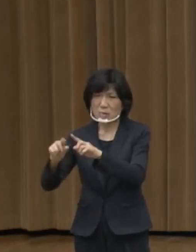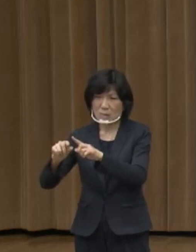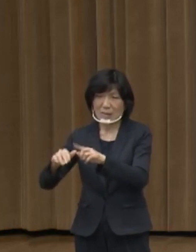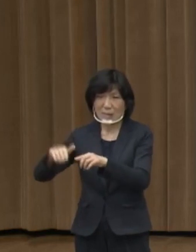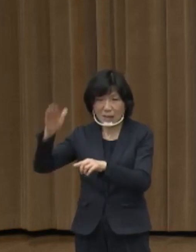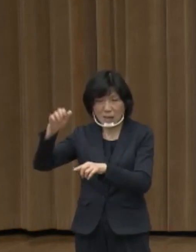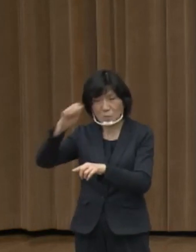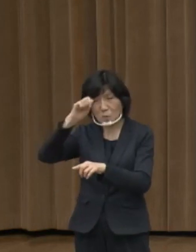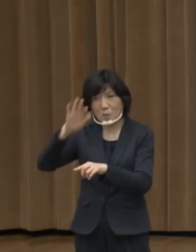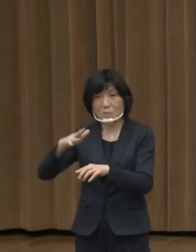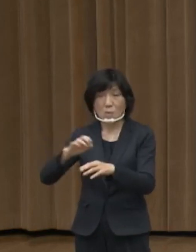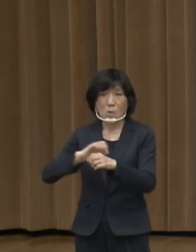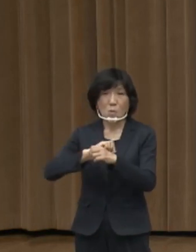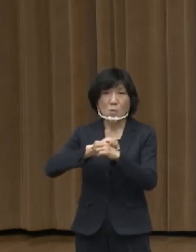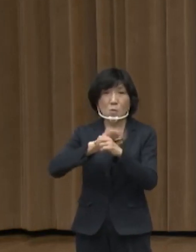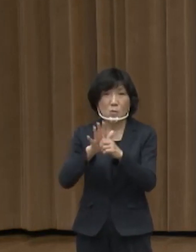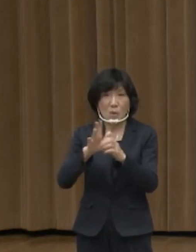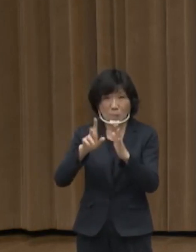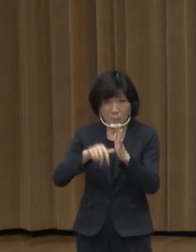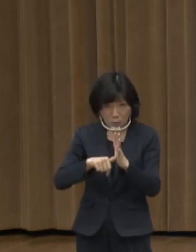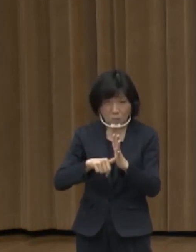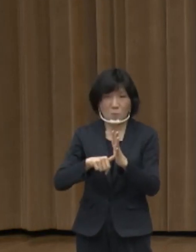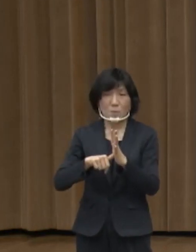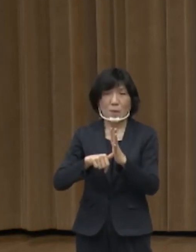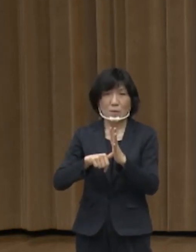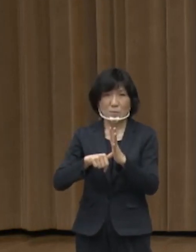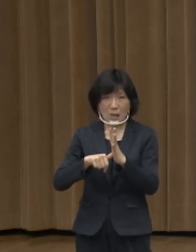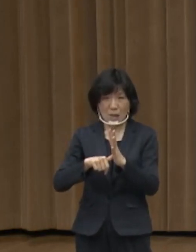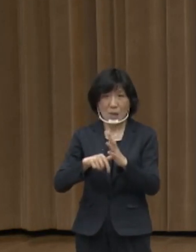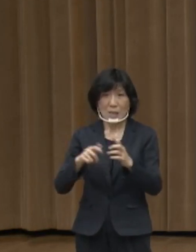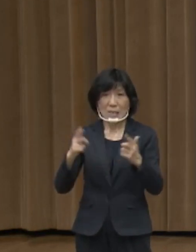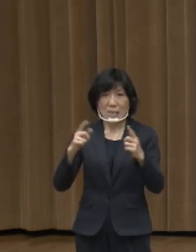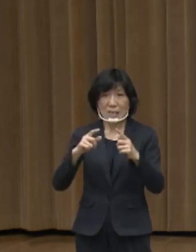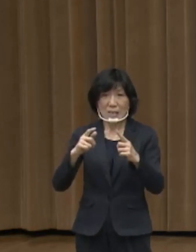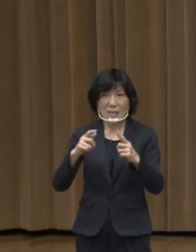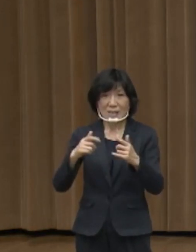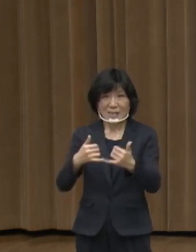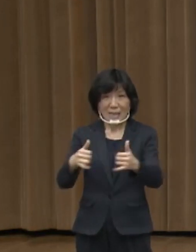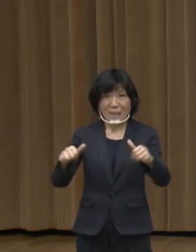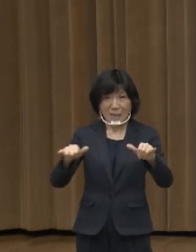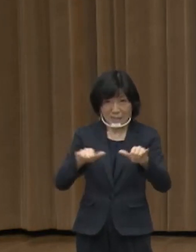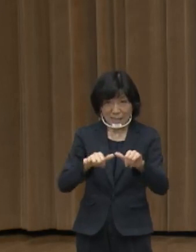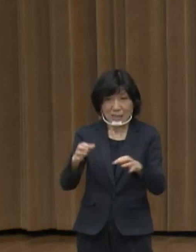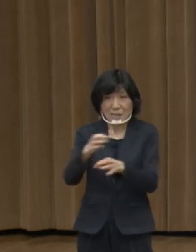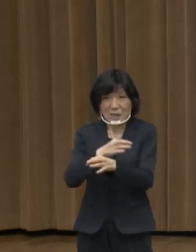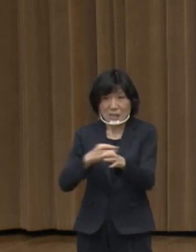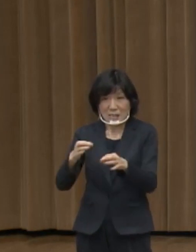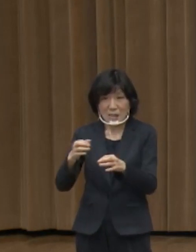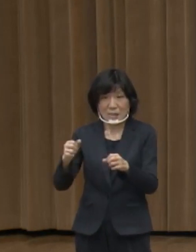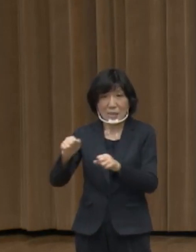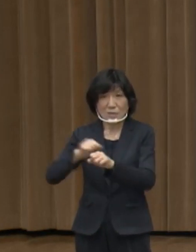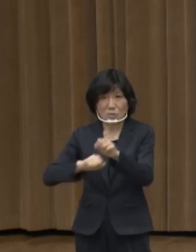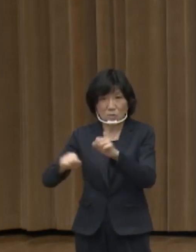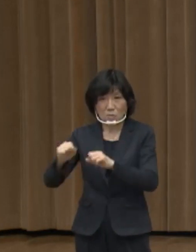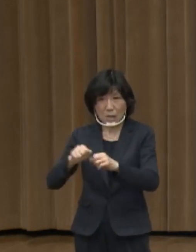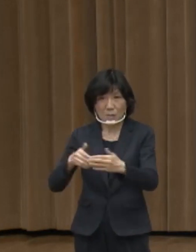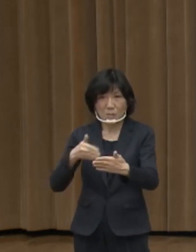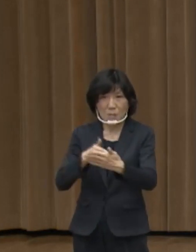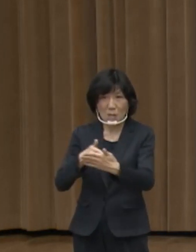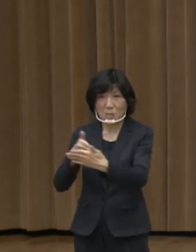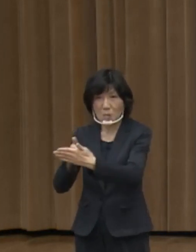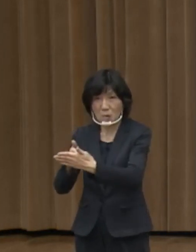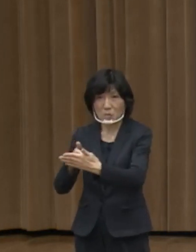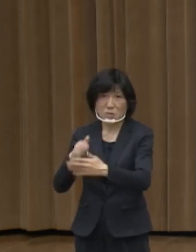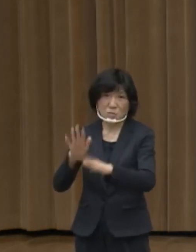新型コロナウイルスの一番大きな問題は通常の社会経済活動ができなくなったということです